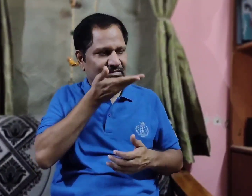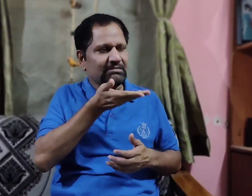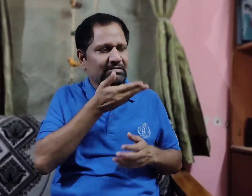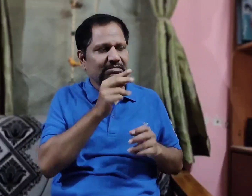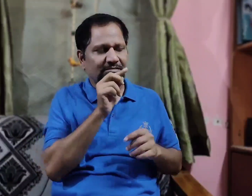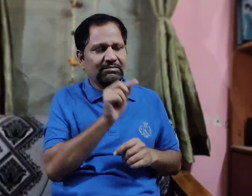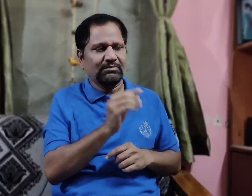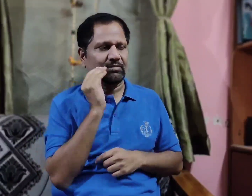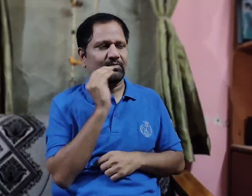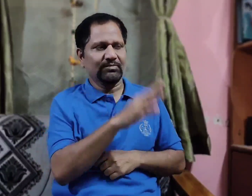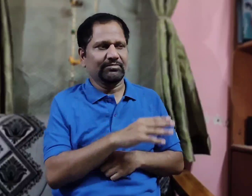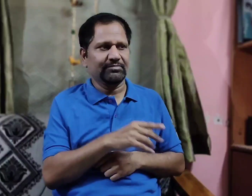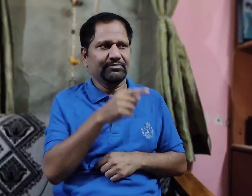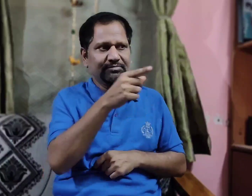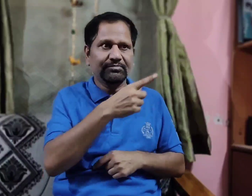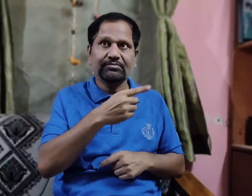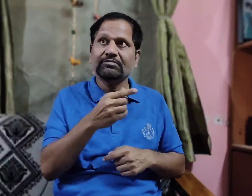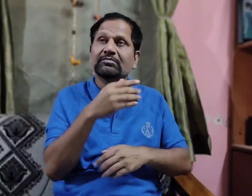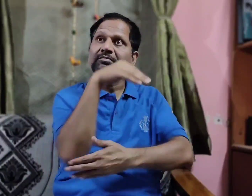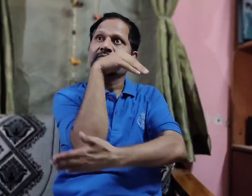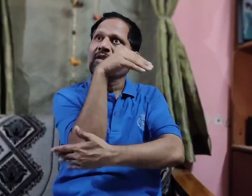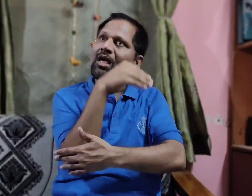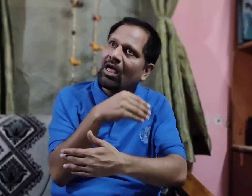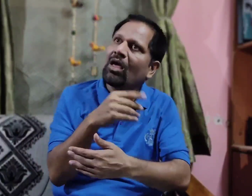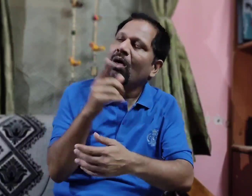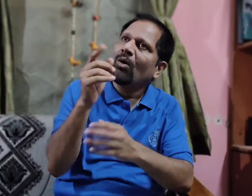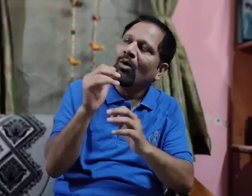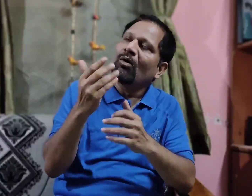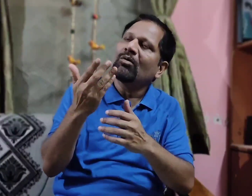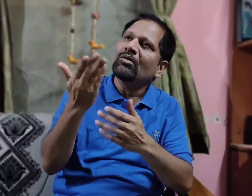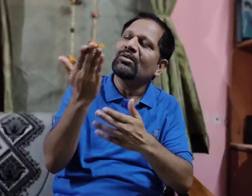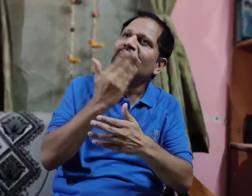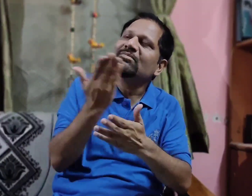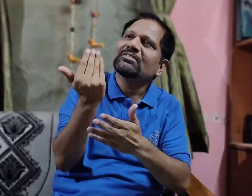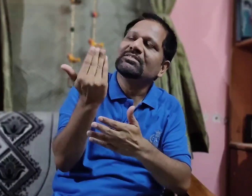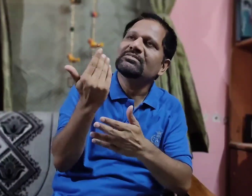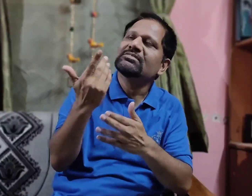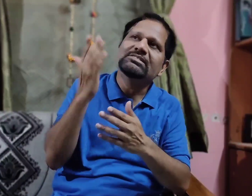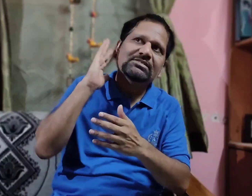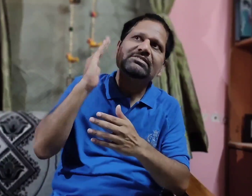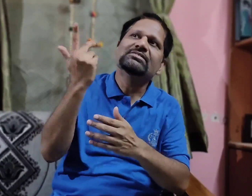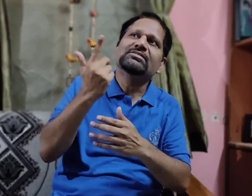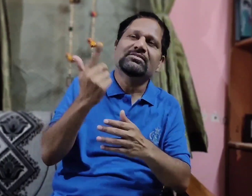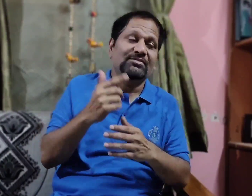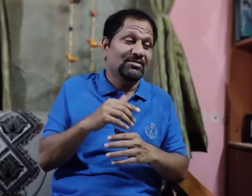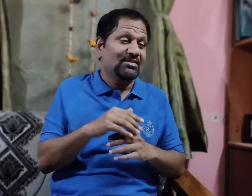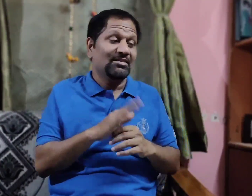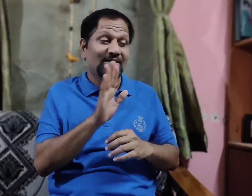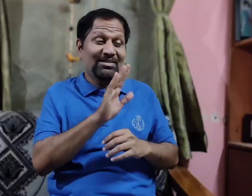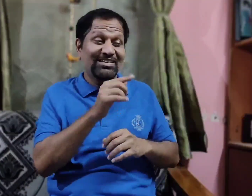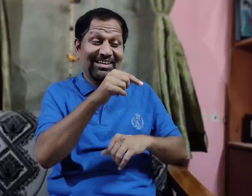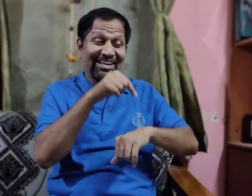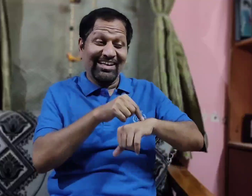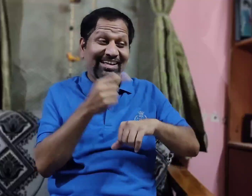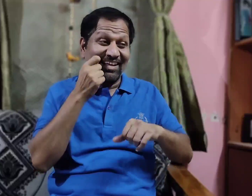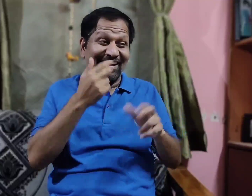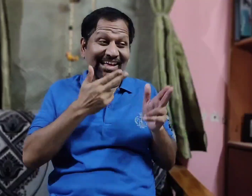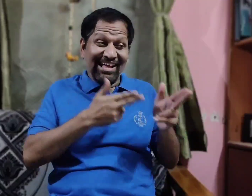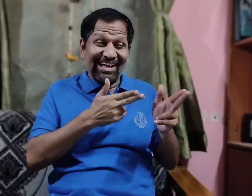एक मेरी उपाय बताता हूँ, अगर ऐसा करोगे तो शायद हम सब लोग बच सकते हैं। सभी हंस तैयार हो गए।